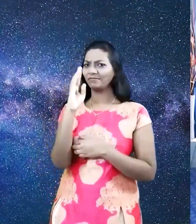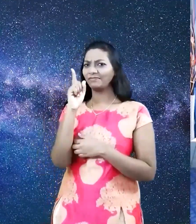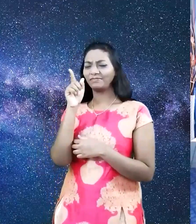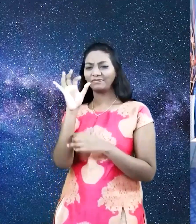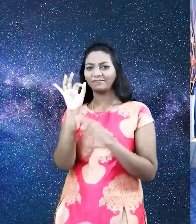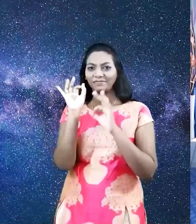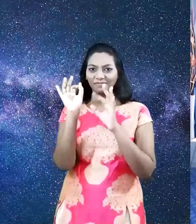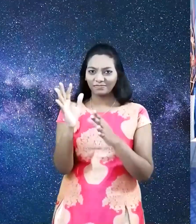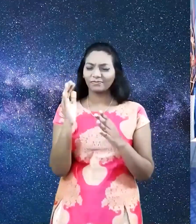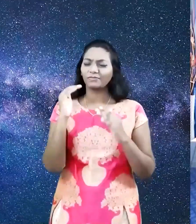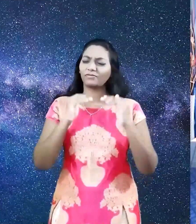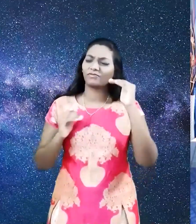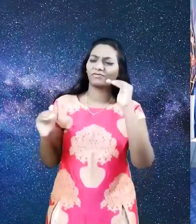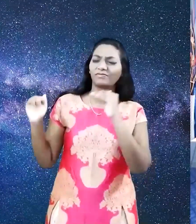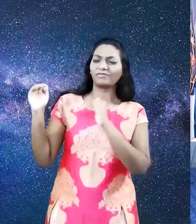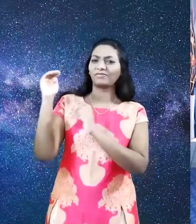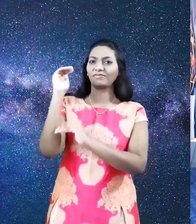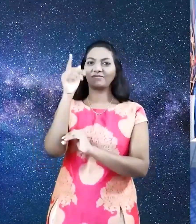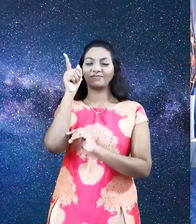सामर्थ्य प्रभु